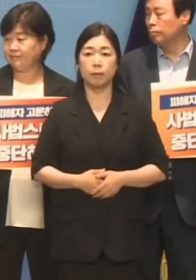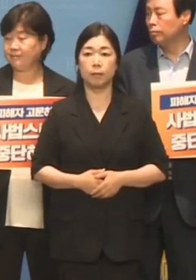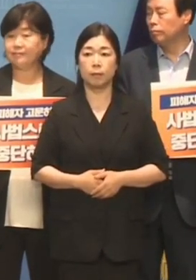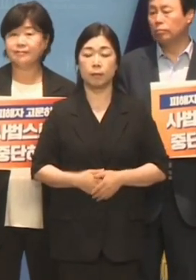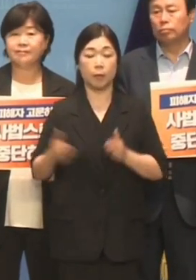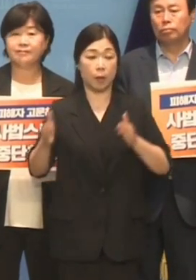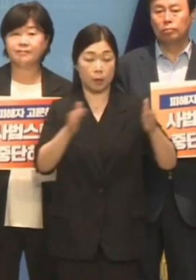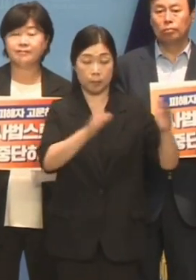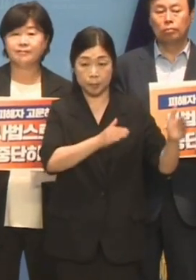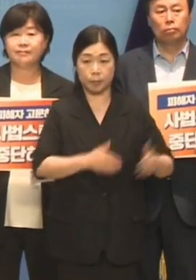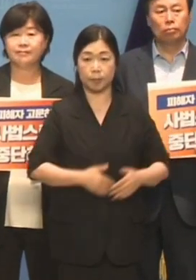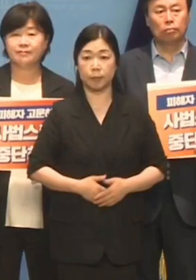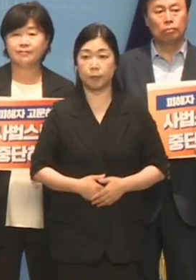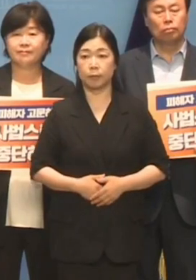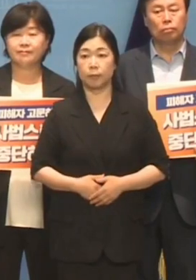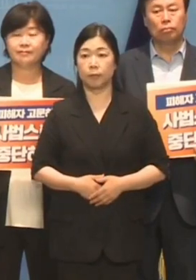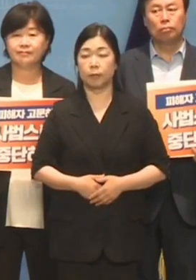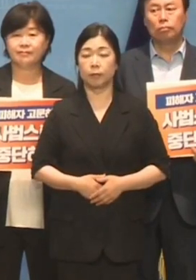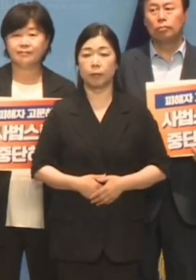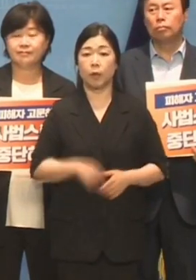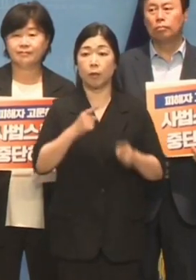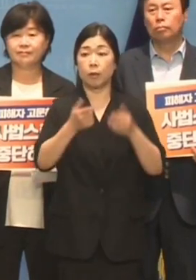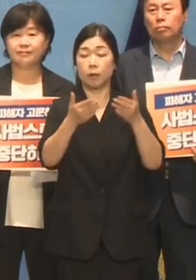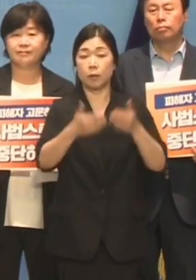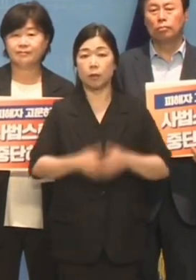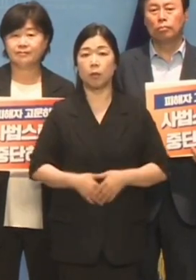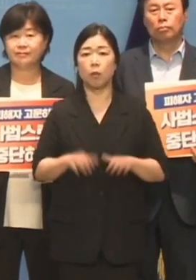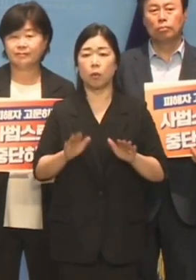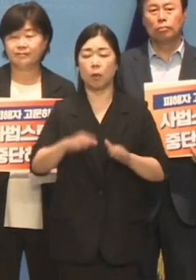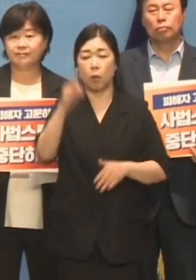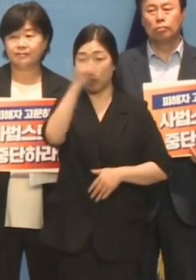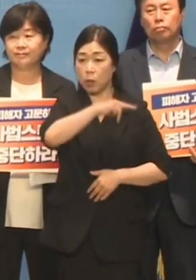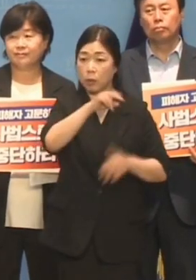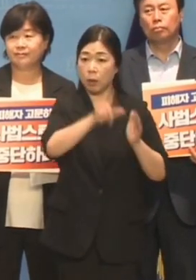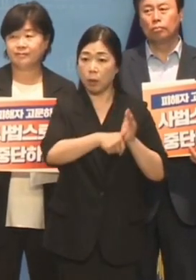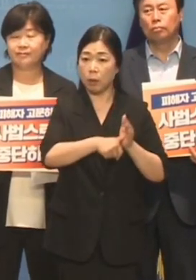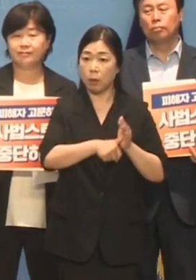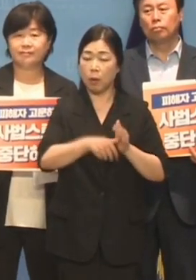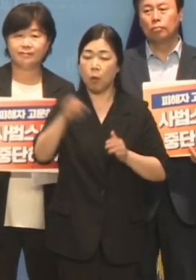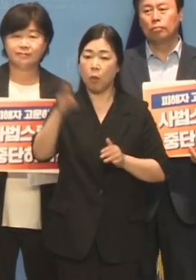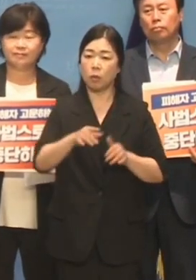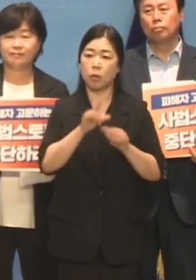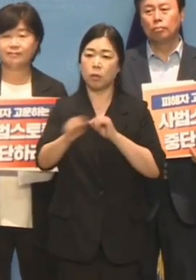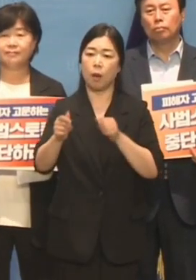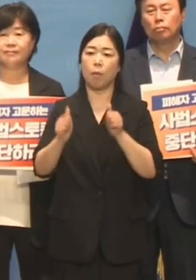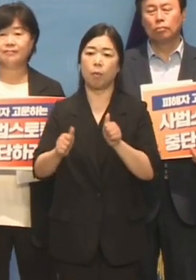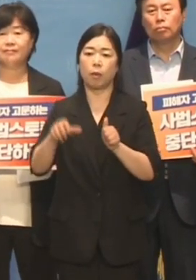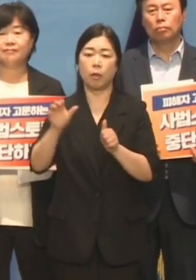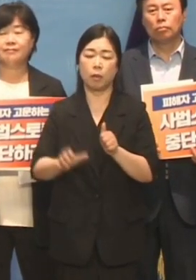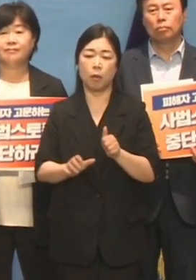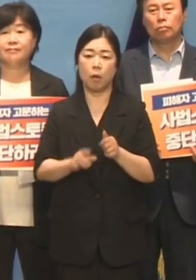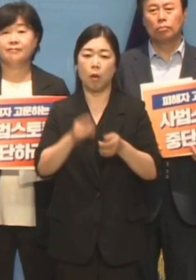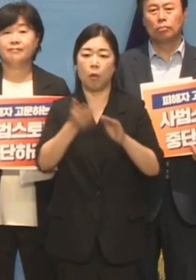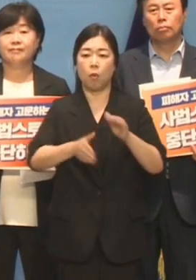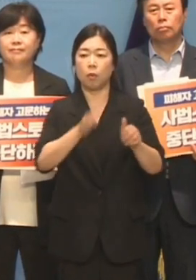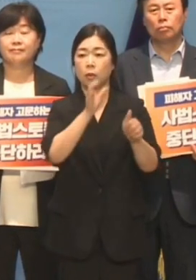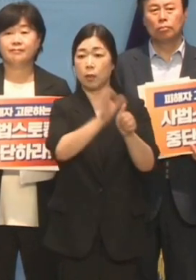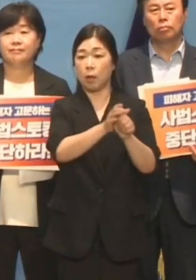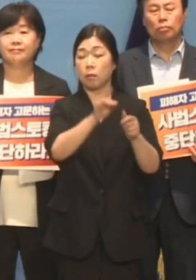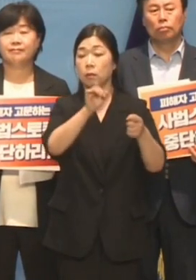네, 다음으로는 의원님들 말씀이 있겠는데요. 오늘 오전에 광주지법에서 이 공탁에